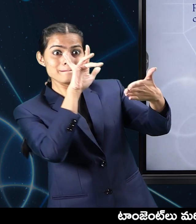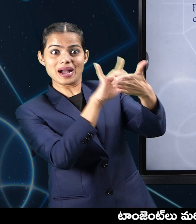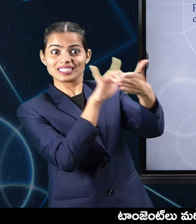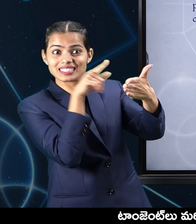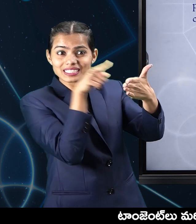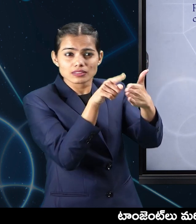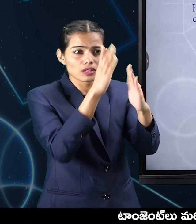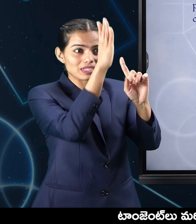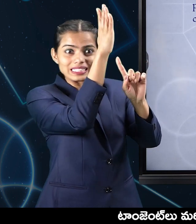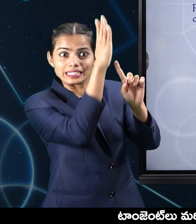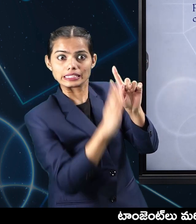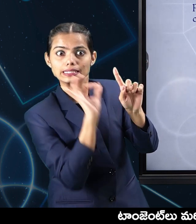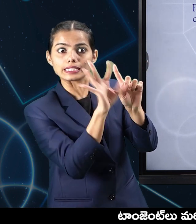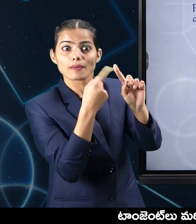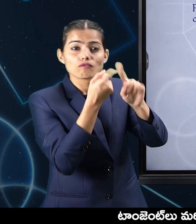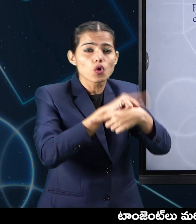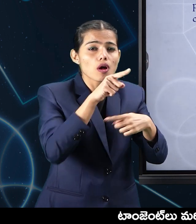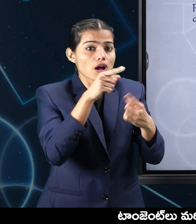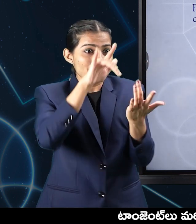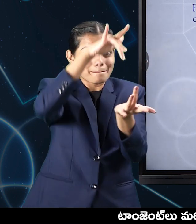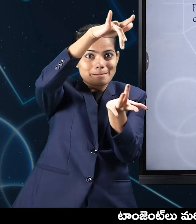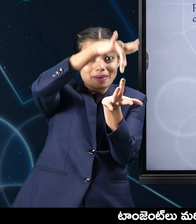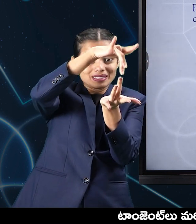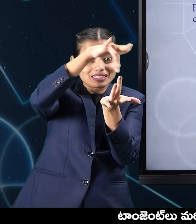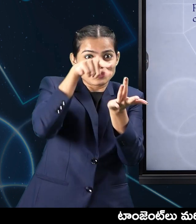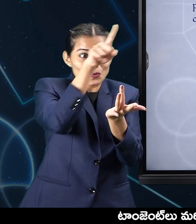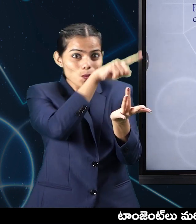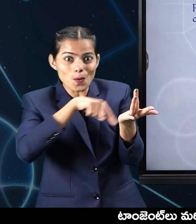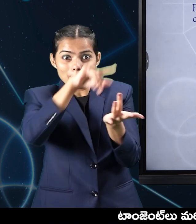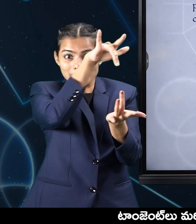టాంజెంట్లు మరియు రేడియాల మధ్య ఏర్పడిన కోణాలు లంబ కోణాలు.